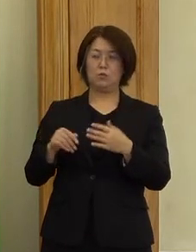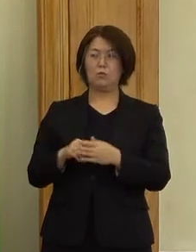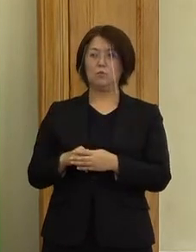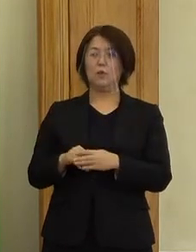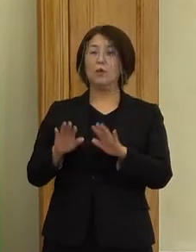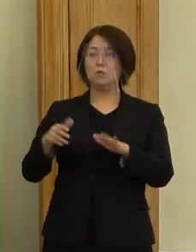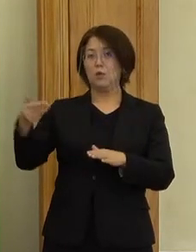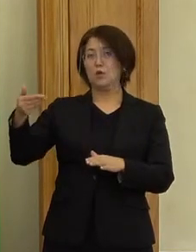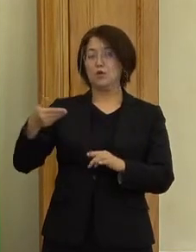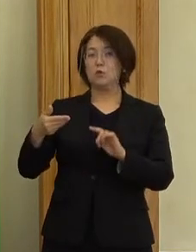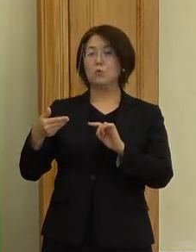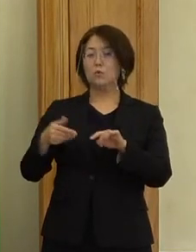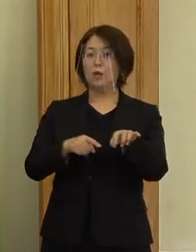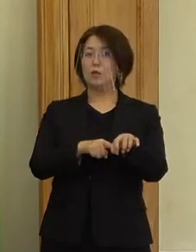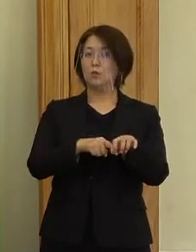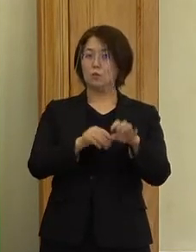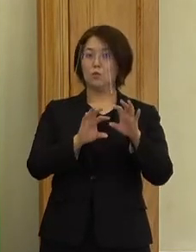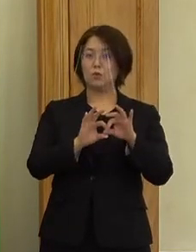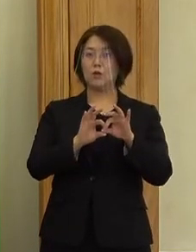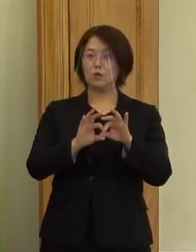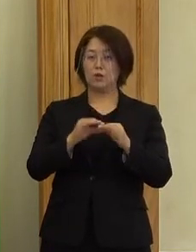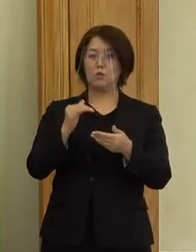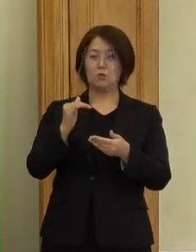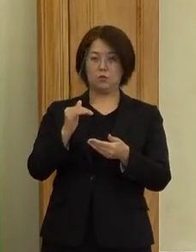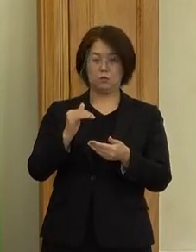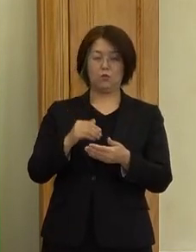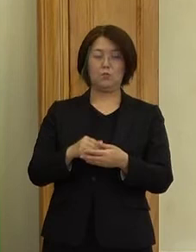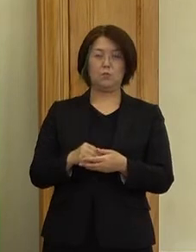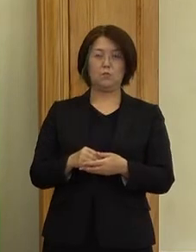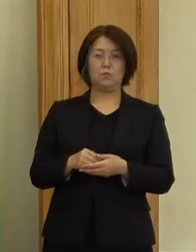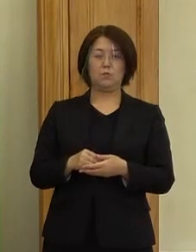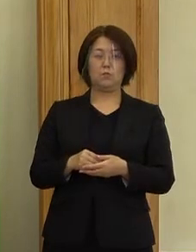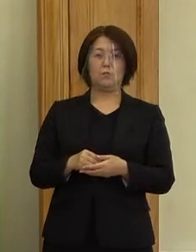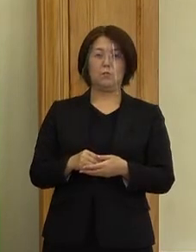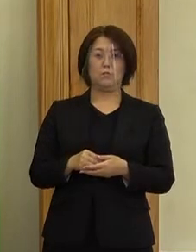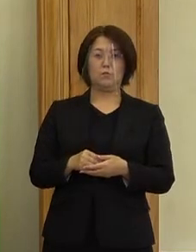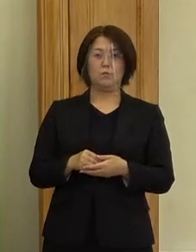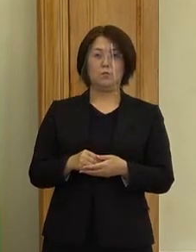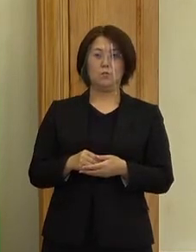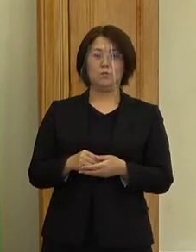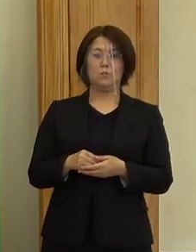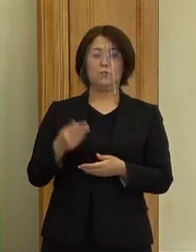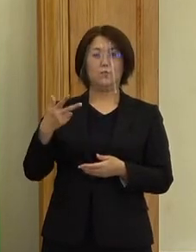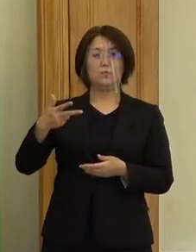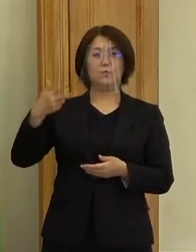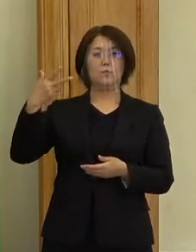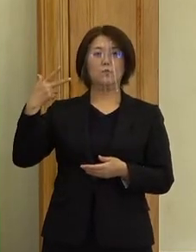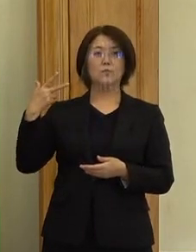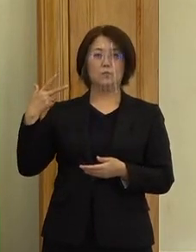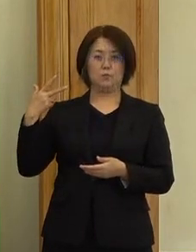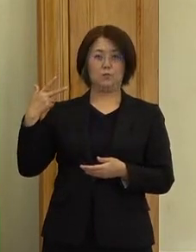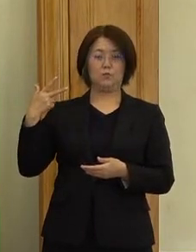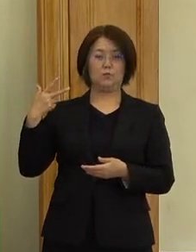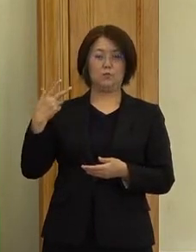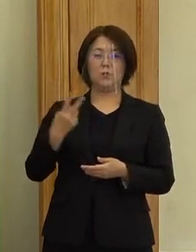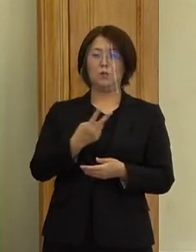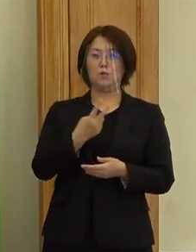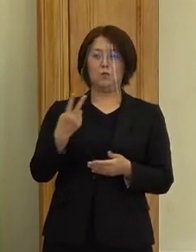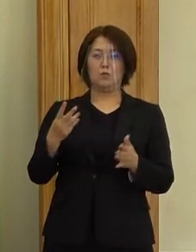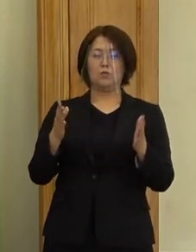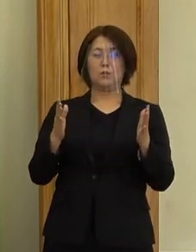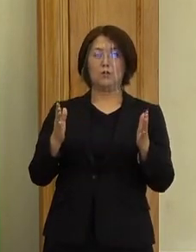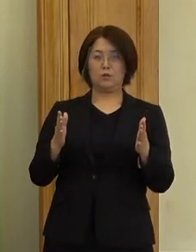のご質問は農業関係のことだというふうに思います。私も 先週2日間あ